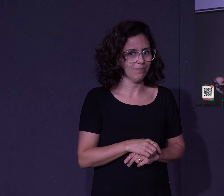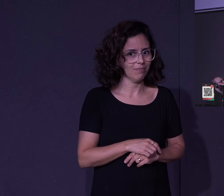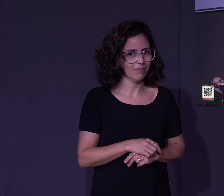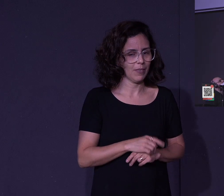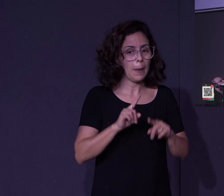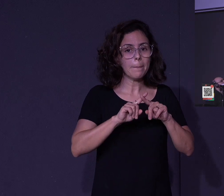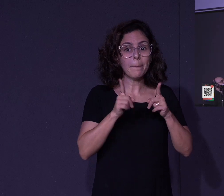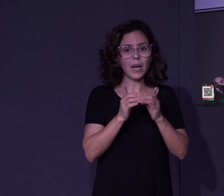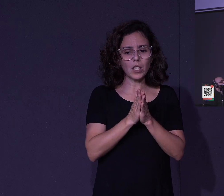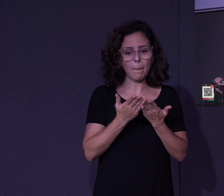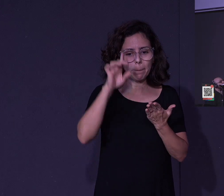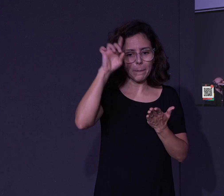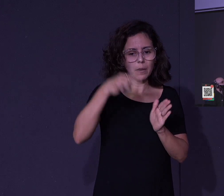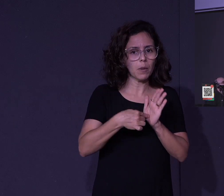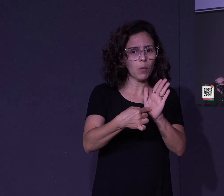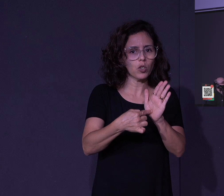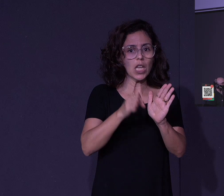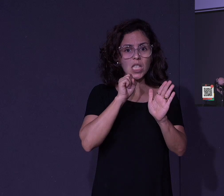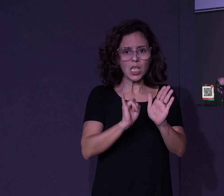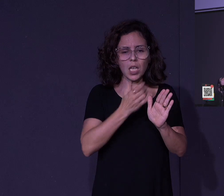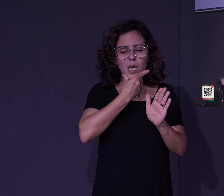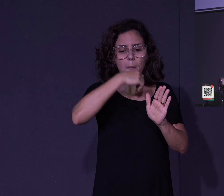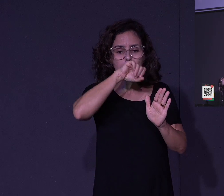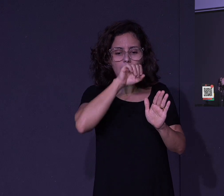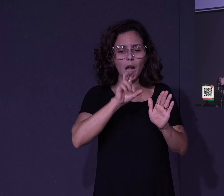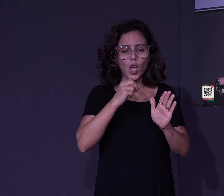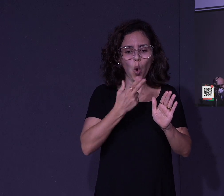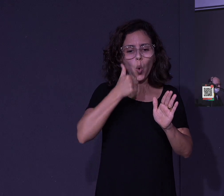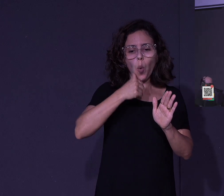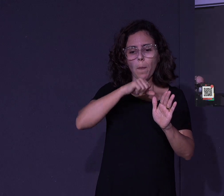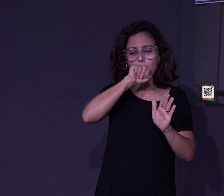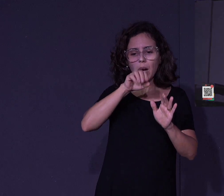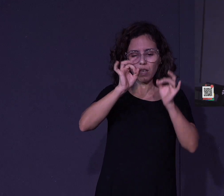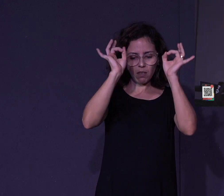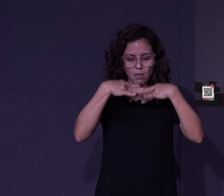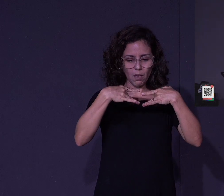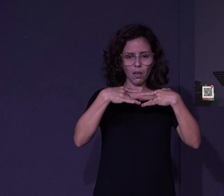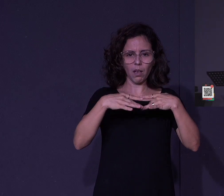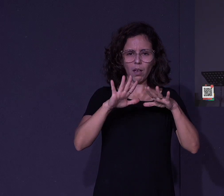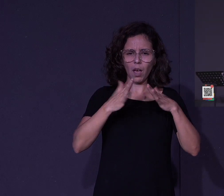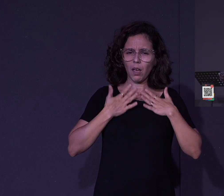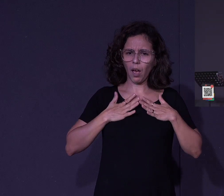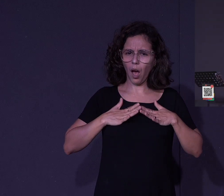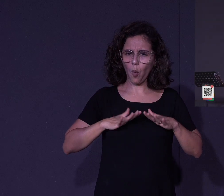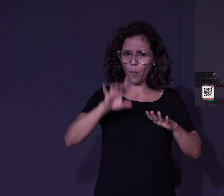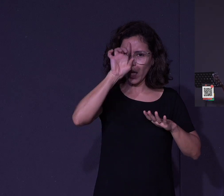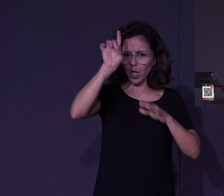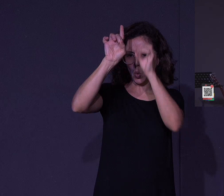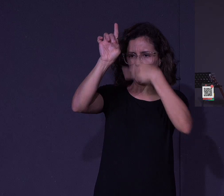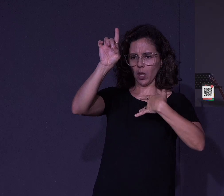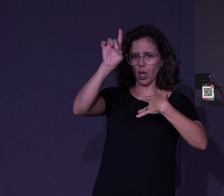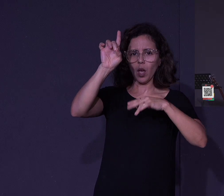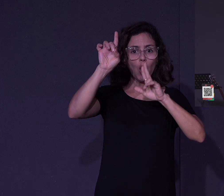o Senhor nunca te desamparará. Ele é pai, Ele é bom,